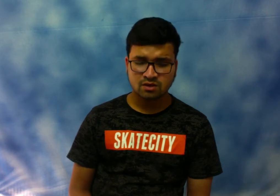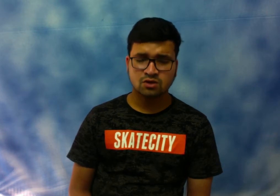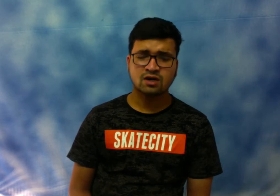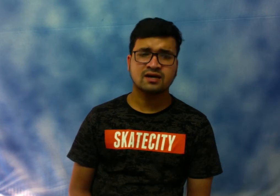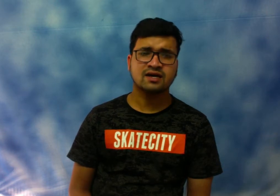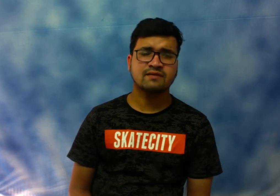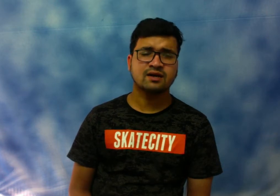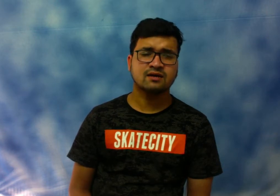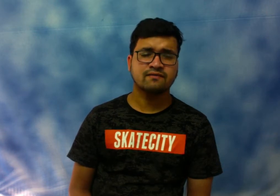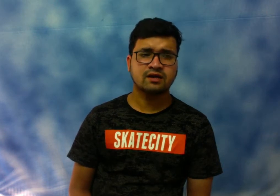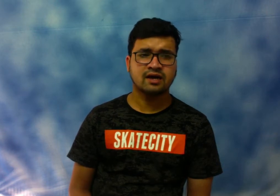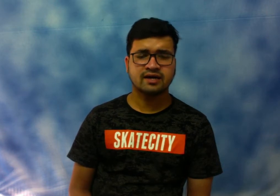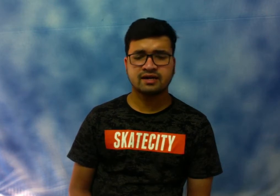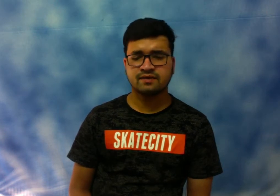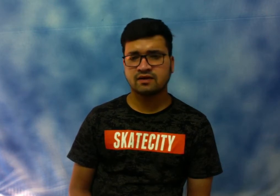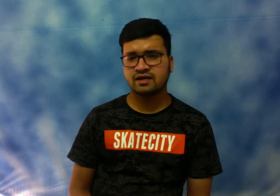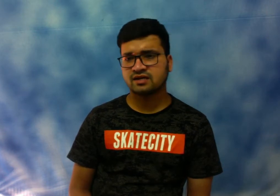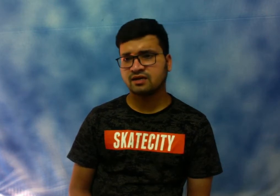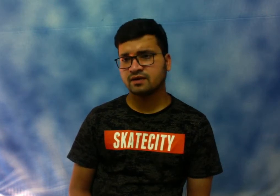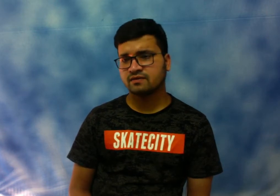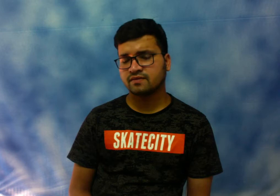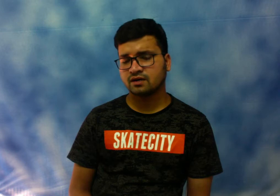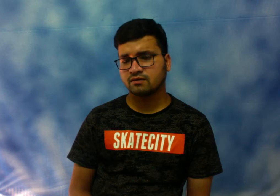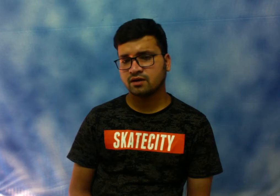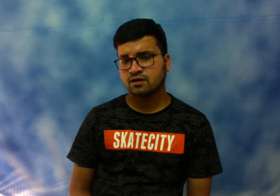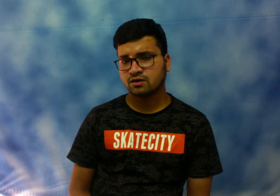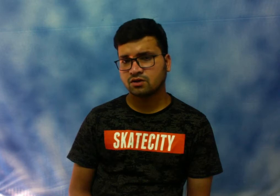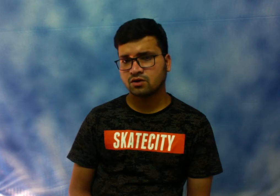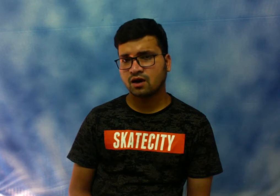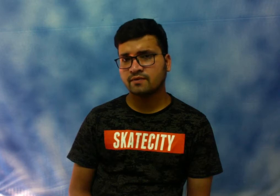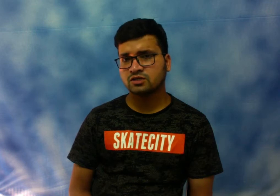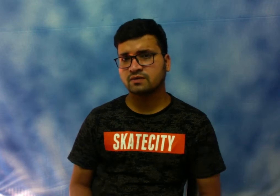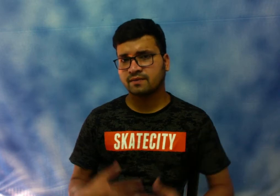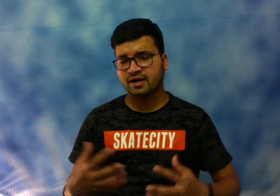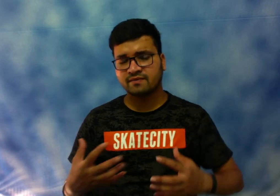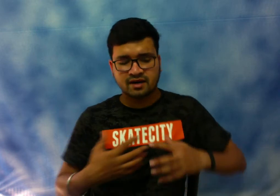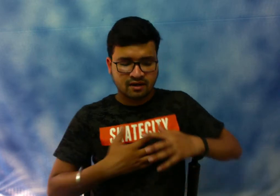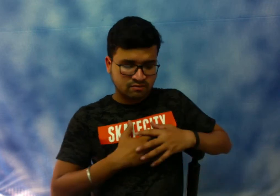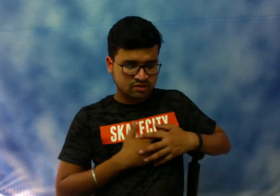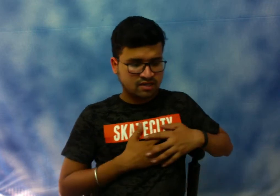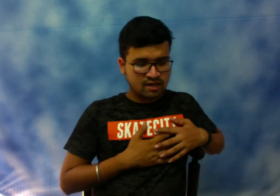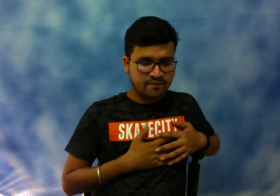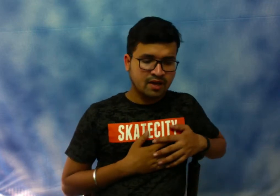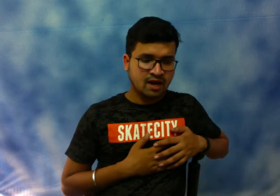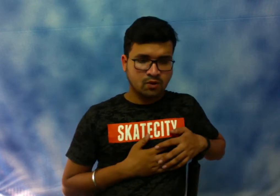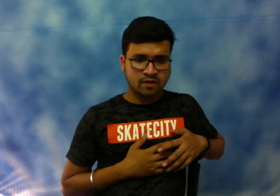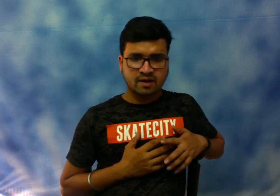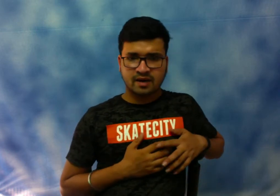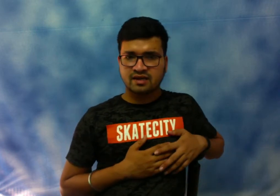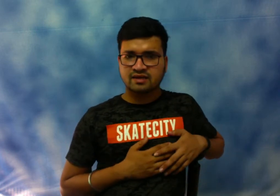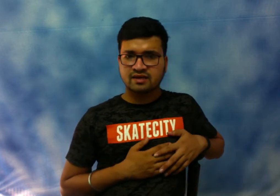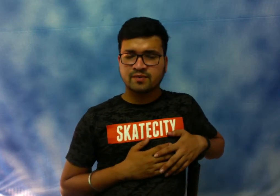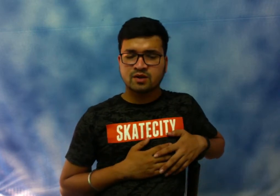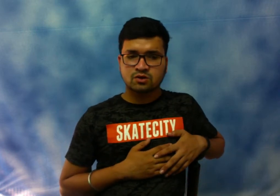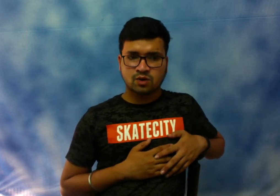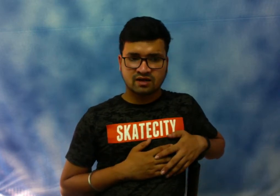तो करना मतलब फिर है क्या, मतलब एक्चुअली में मतलब तो हम जब कपड़े हमारे, हम जैसे कि हम कोई भी कपड़ा लेते हैं, थोड़ा सा